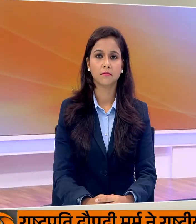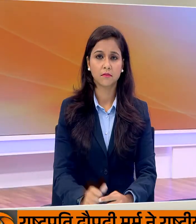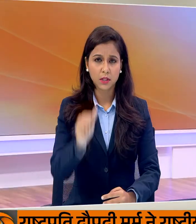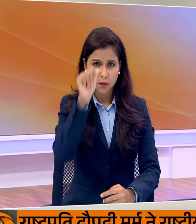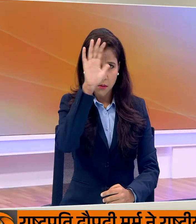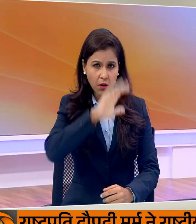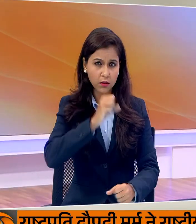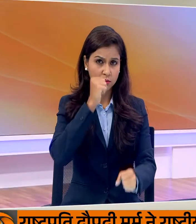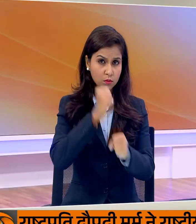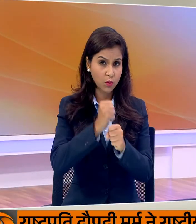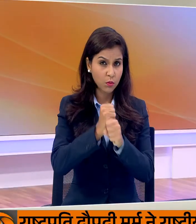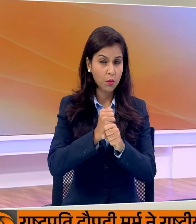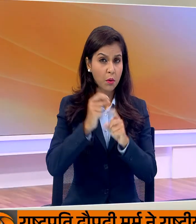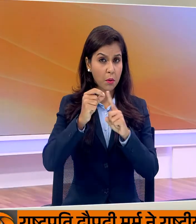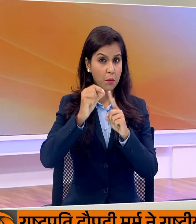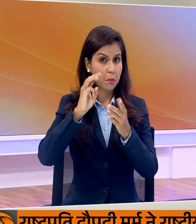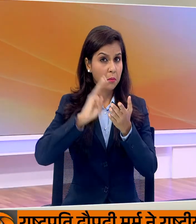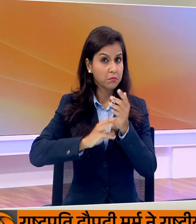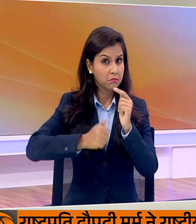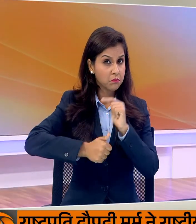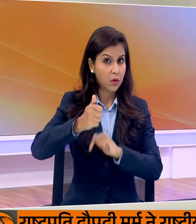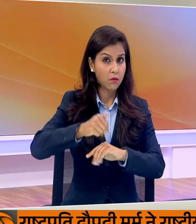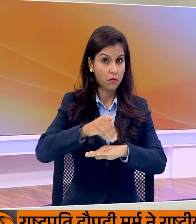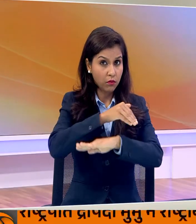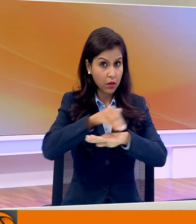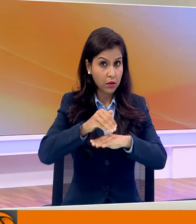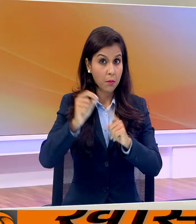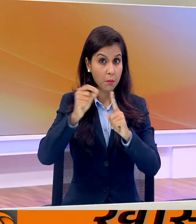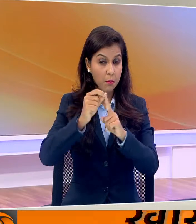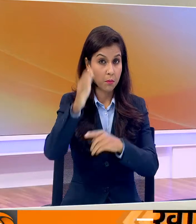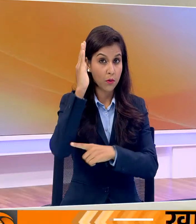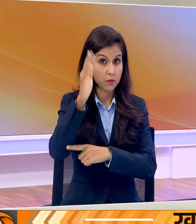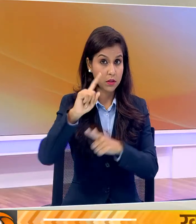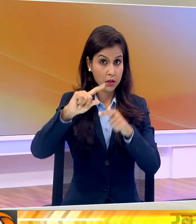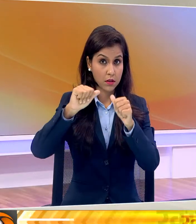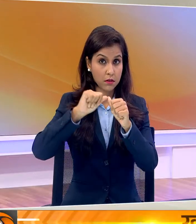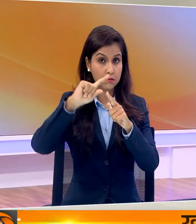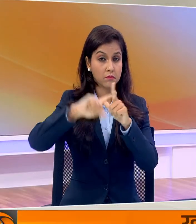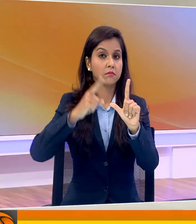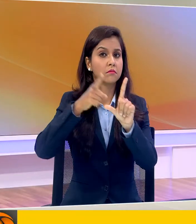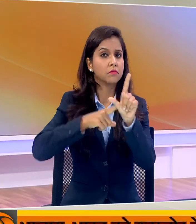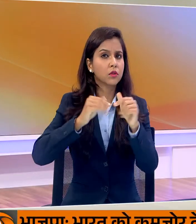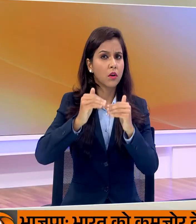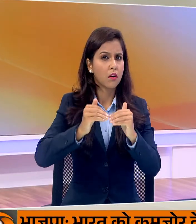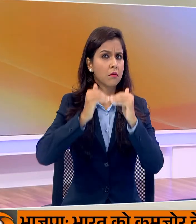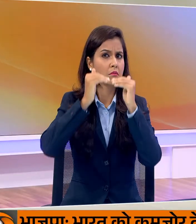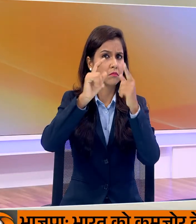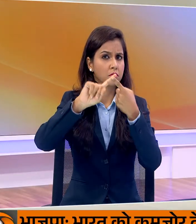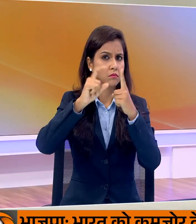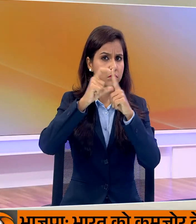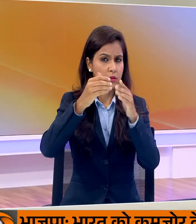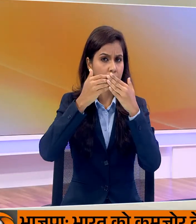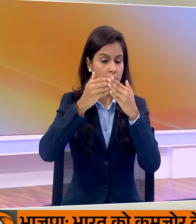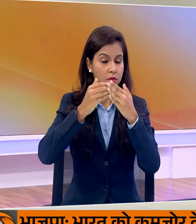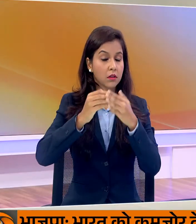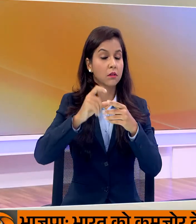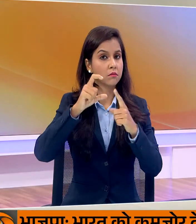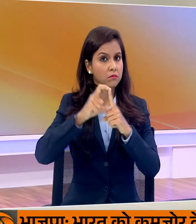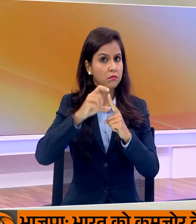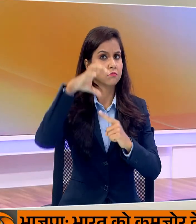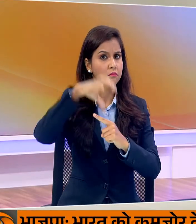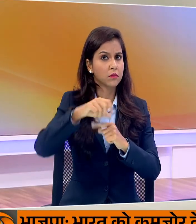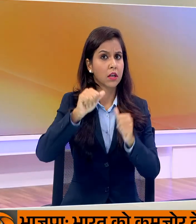भारत सरकार के प्रधान वैज्ञानिक सलाहकार प्रोफेसर अजय कुमार सूद ने उच्च शिक्षा में अनुसंधान को बढ़ावा देने